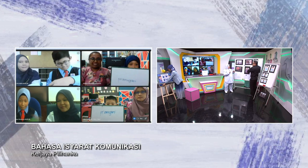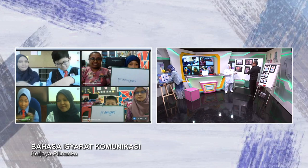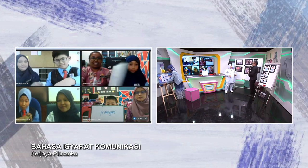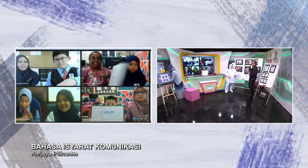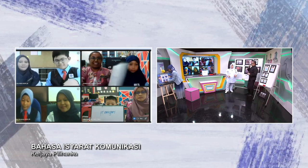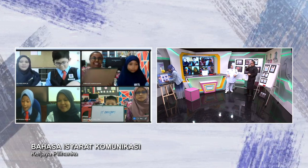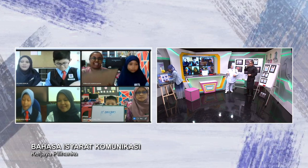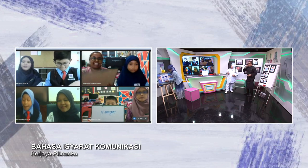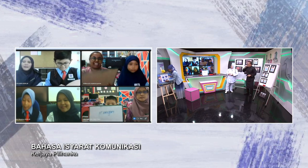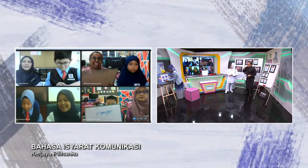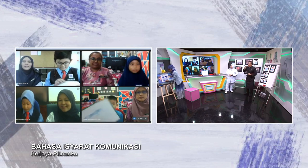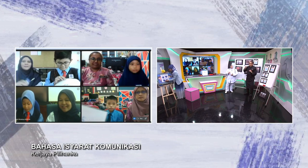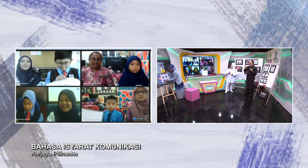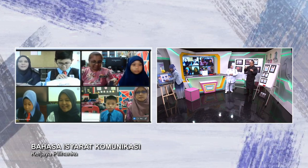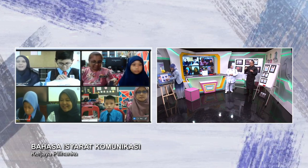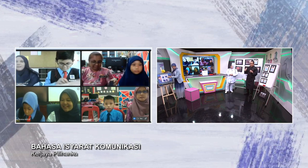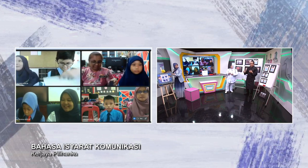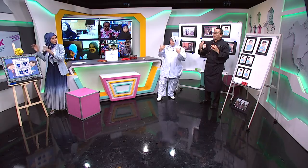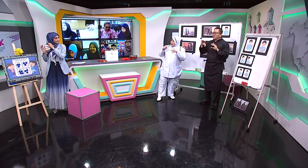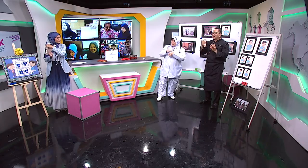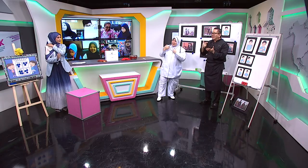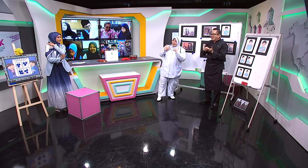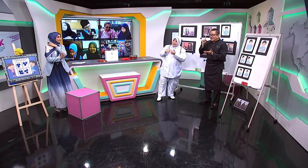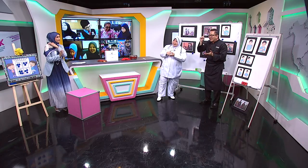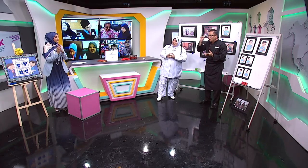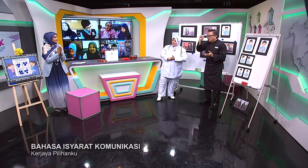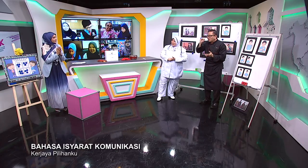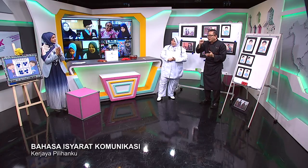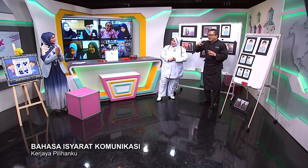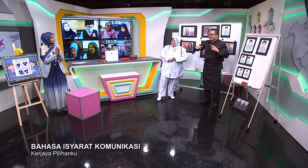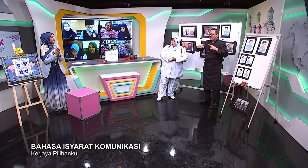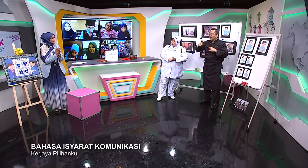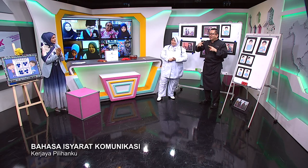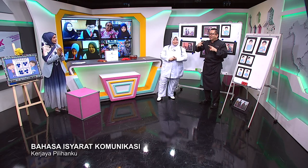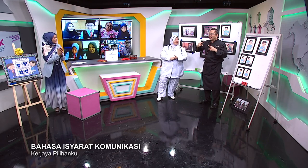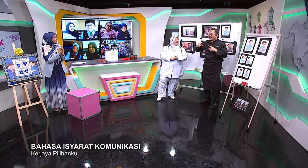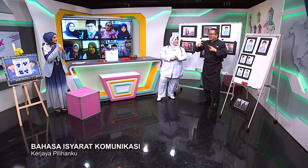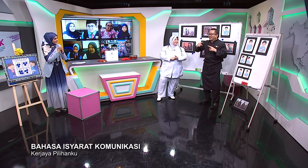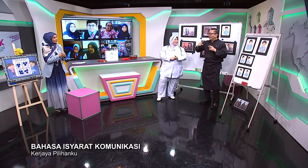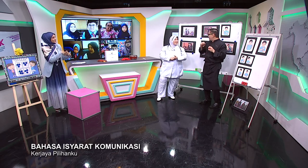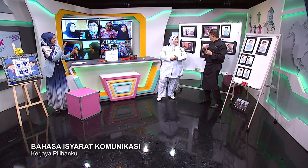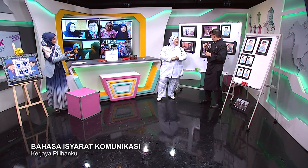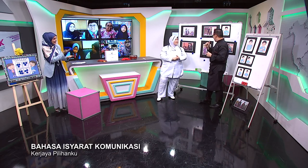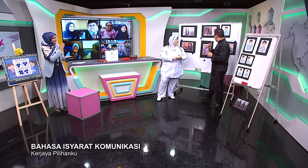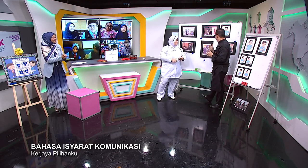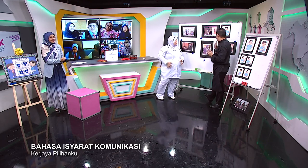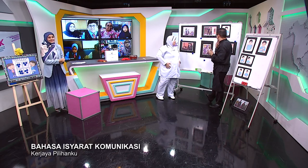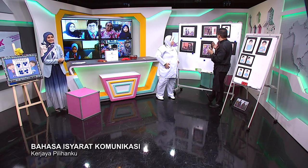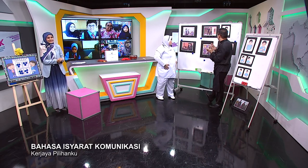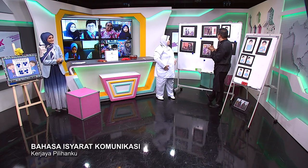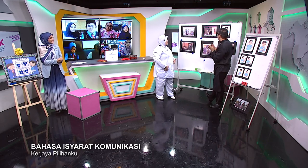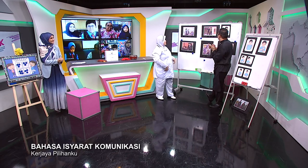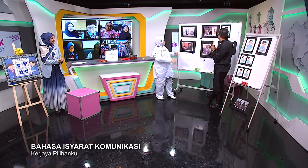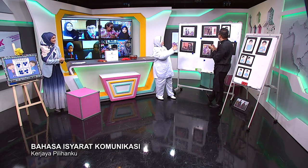Okey! Mira, ya, boleh tak saya cuba masa lagi ke? Satu soalan isyarat? Boleh, cikgu. Silakan. Bagus.